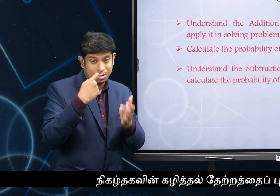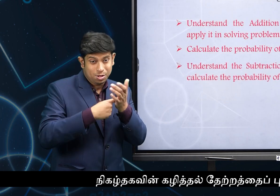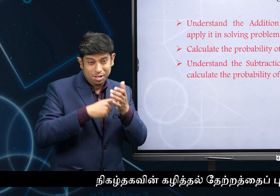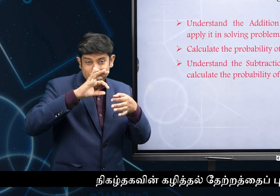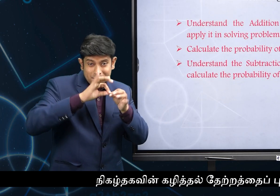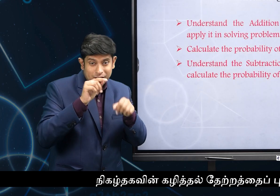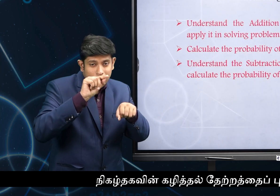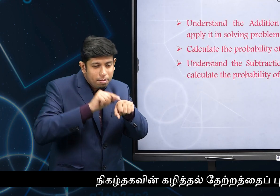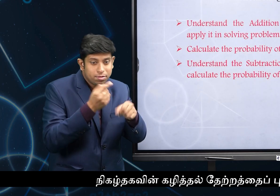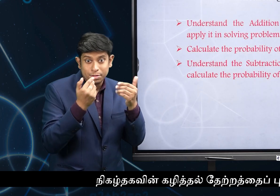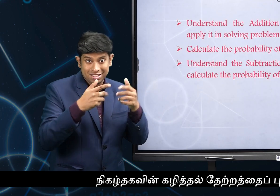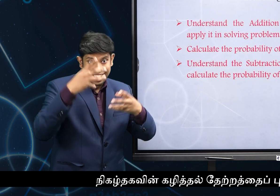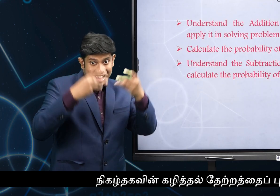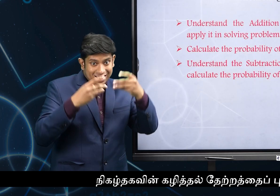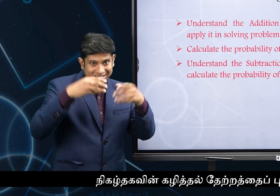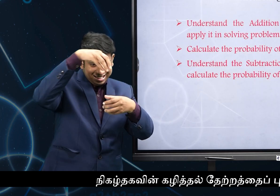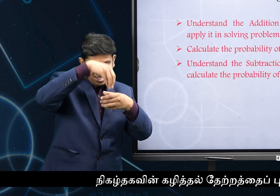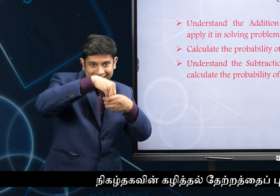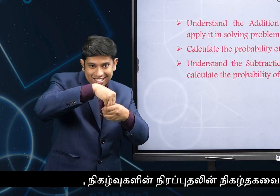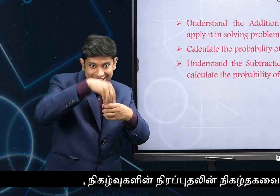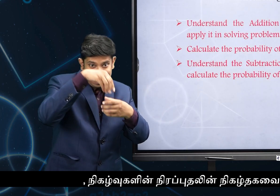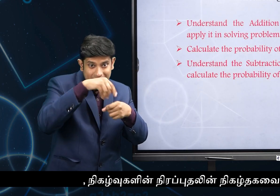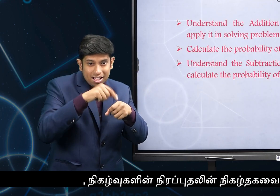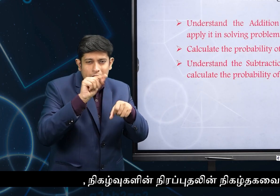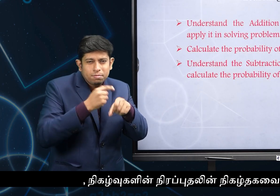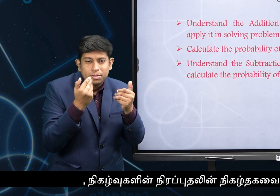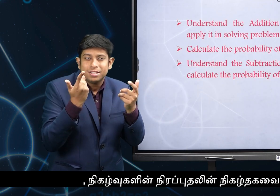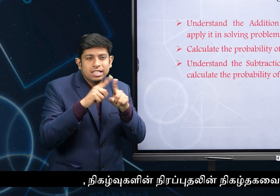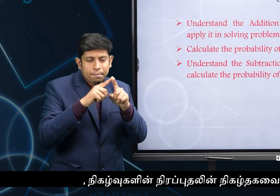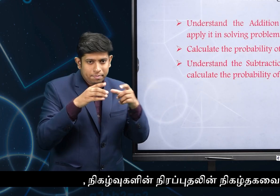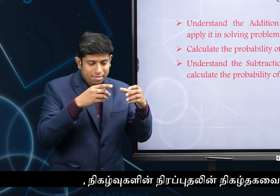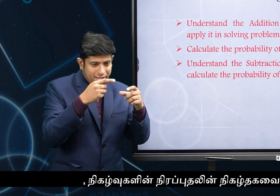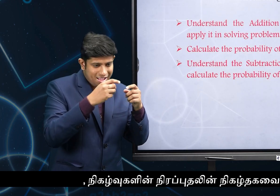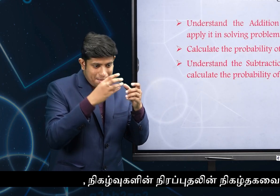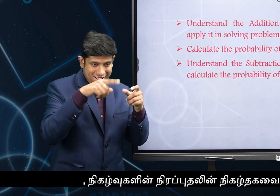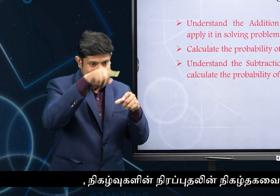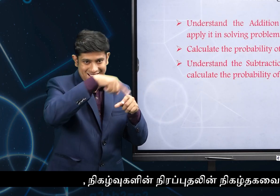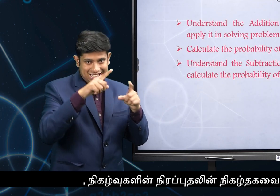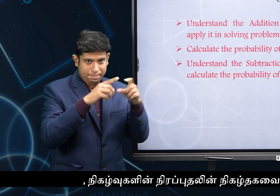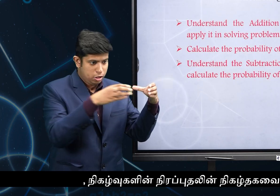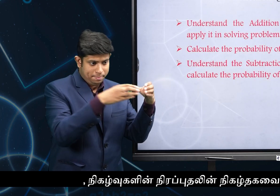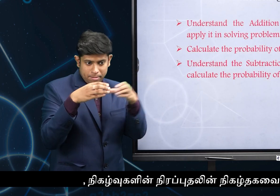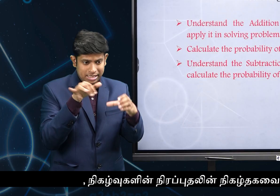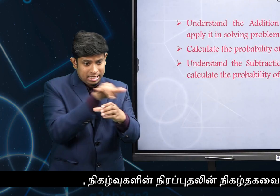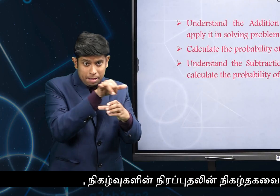நிகழ்தகவின் கழித்தல் தேற்றத்தை புரிந்து கொண்டு நிகழ்வுகளின் நிரப்புதலின் நிகழ்தகவை கணக்கிடுவீர்கள்.